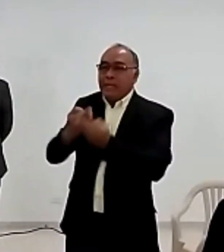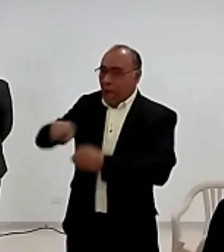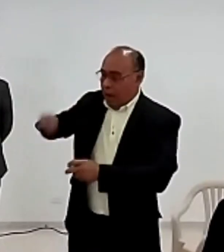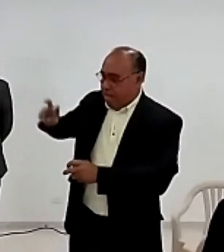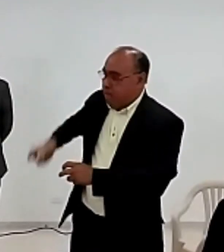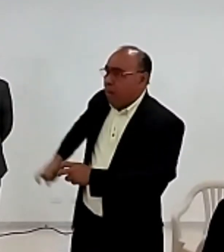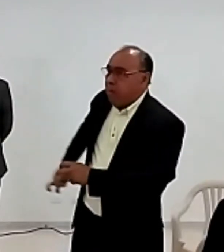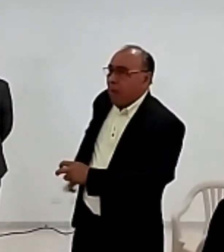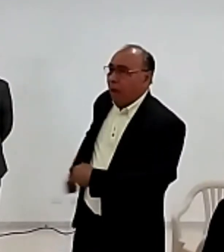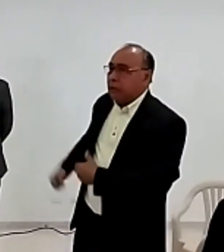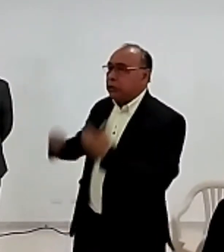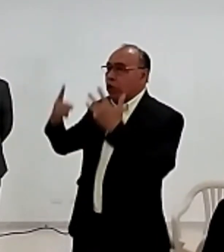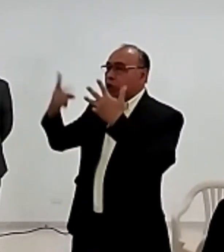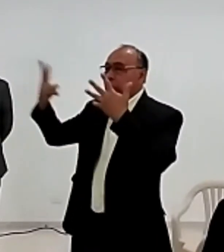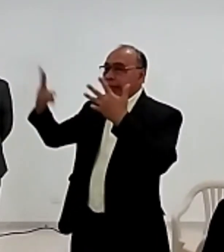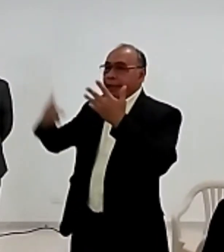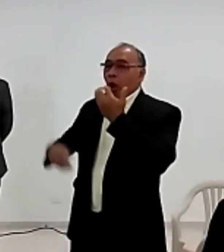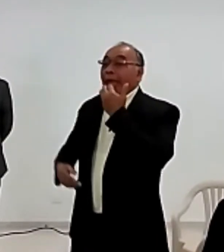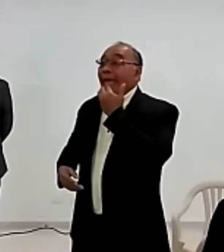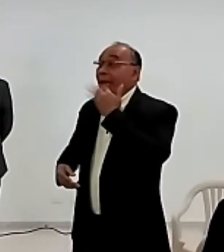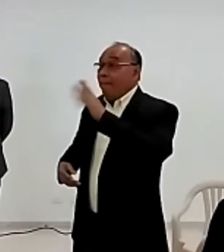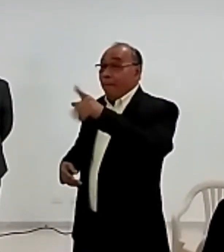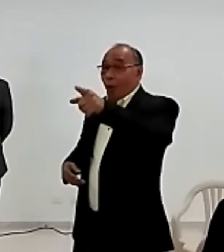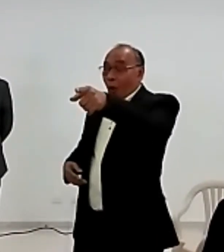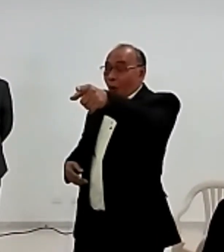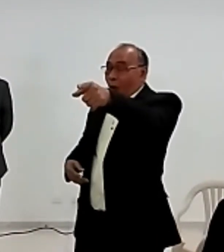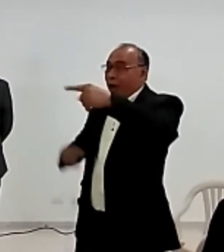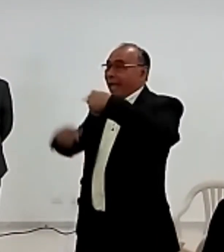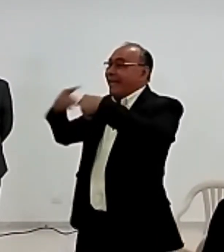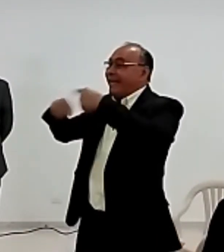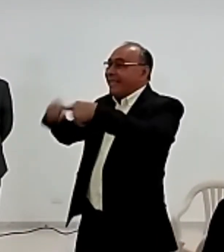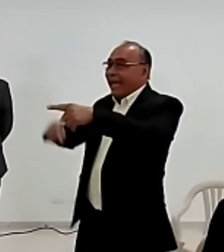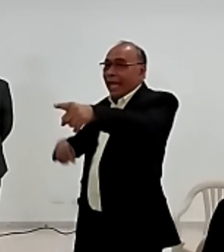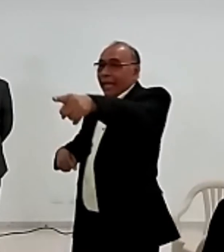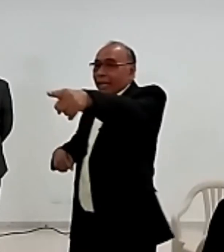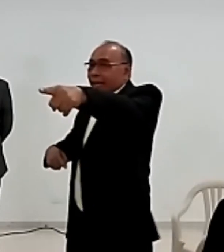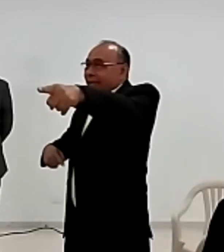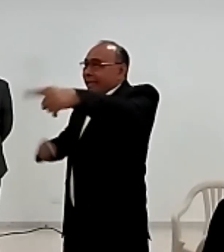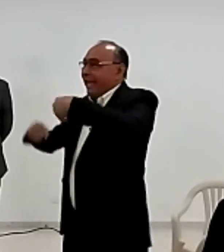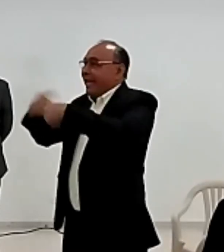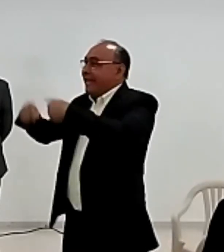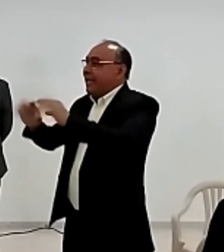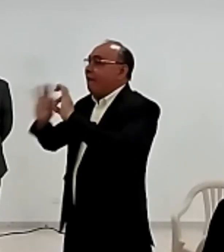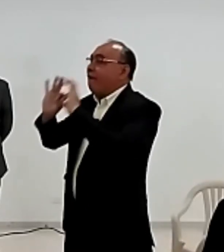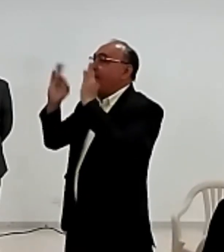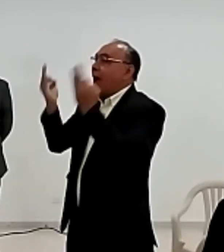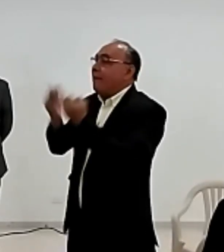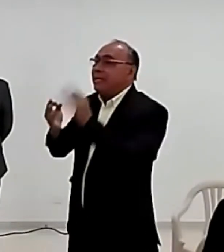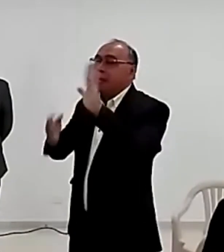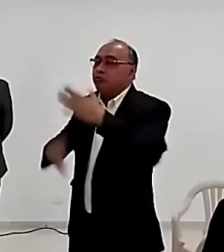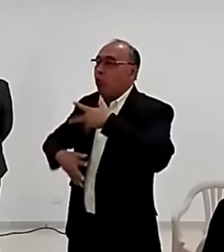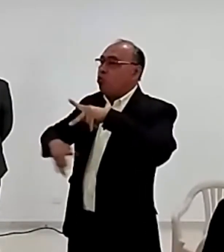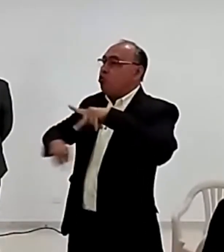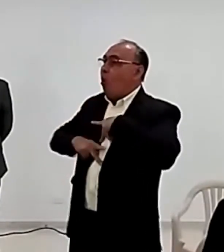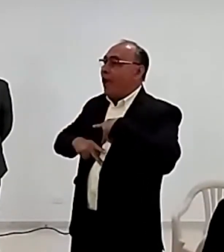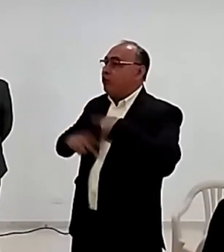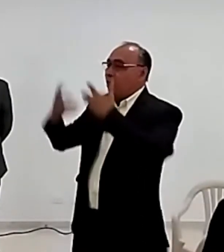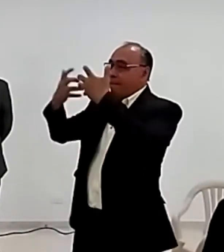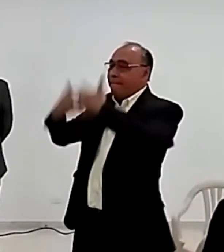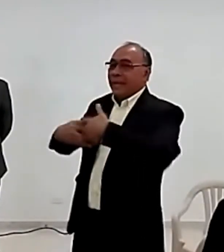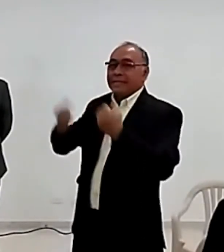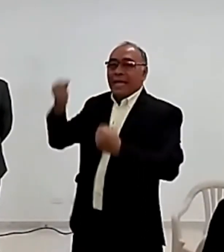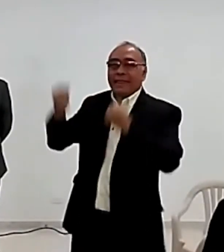están viendo el transporte particular por ejemplo están diciendo que viene la parte